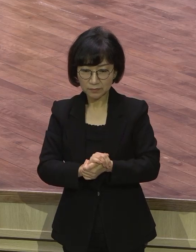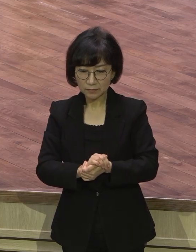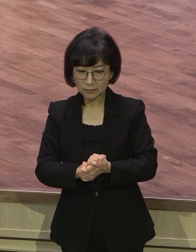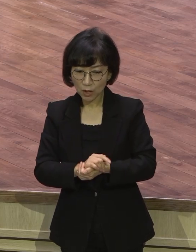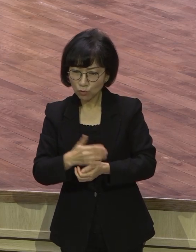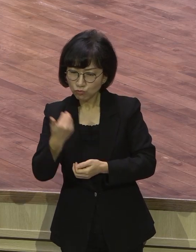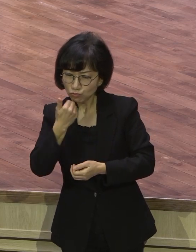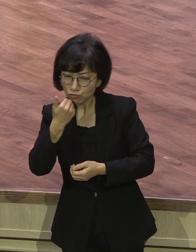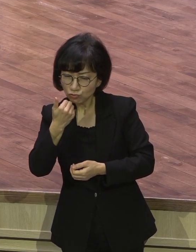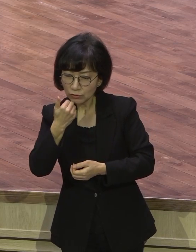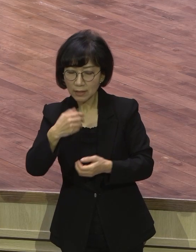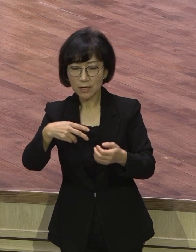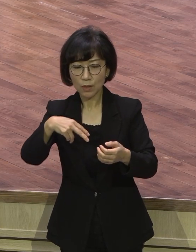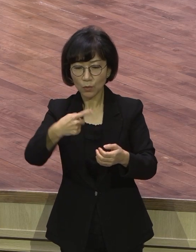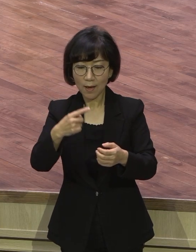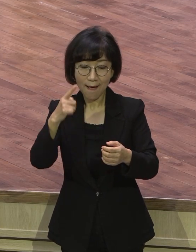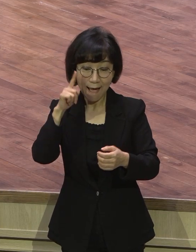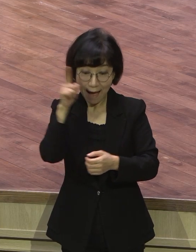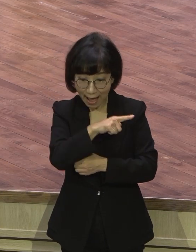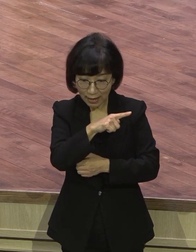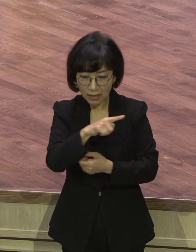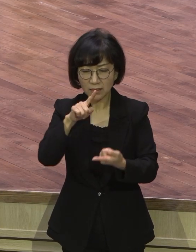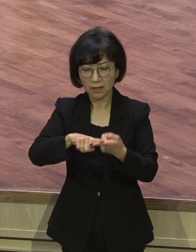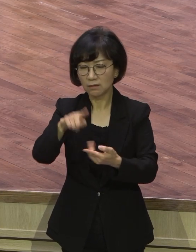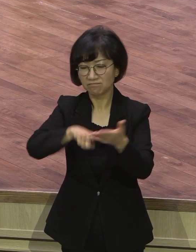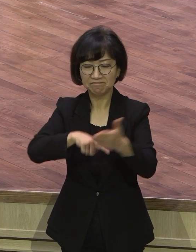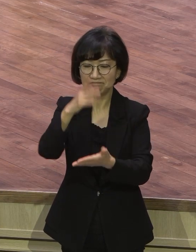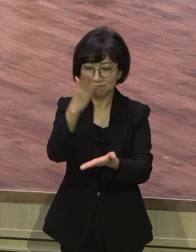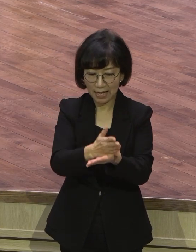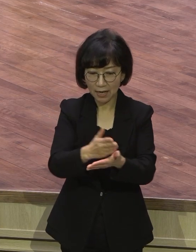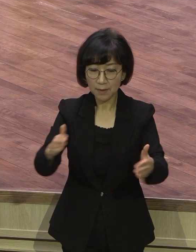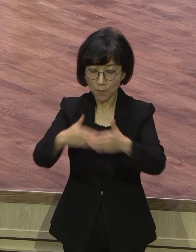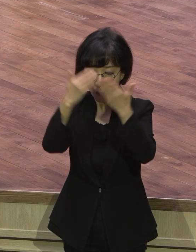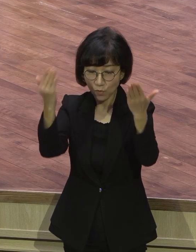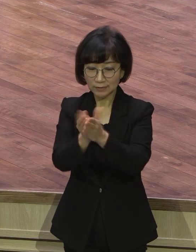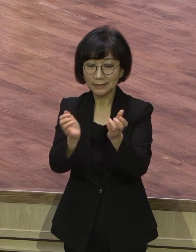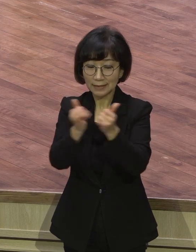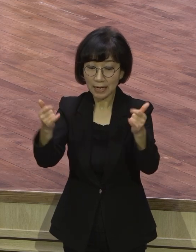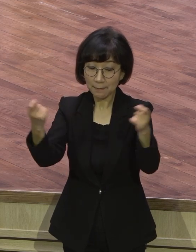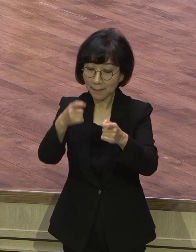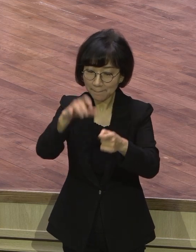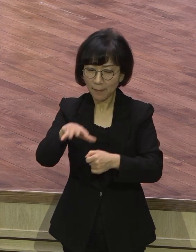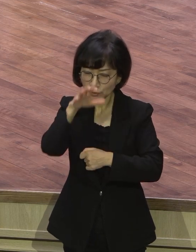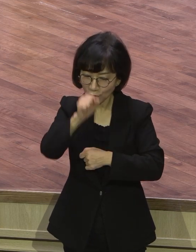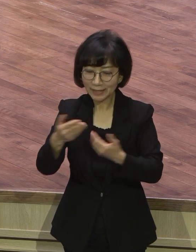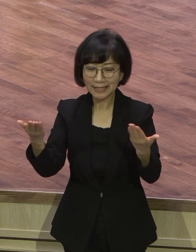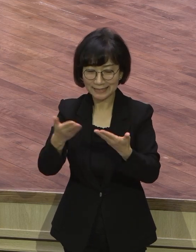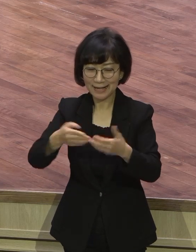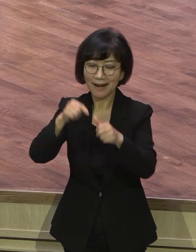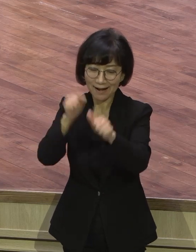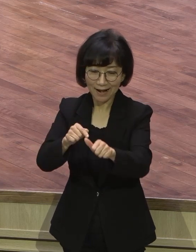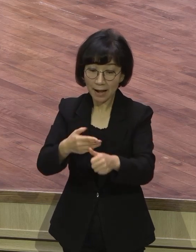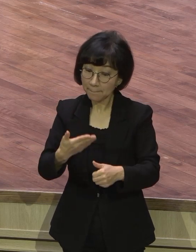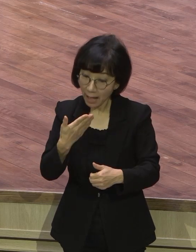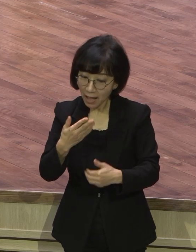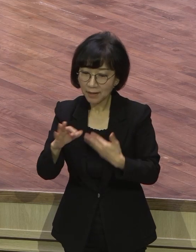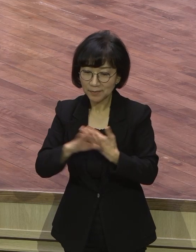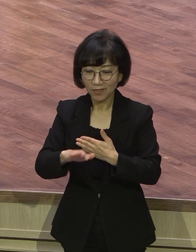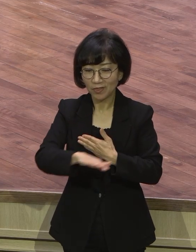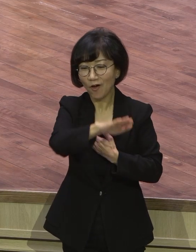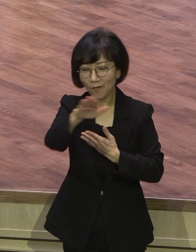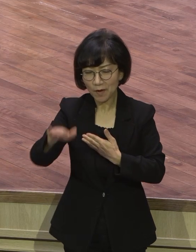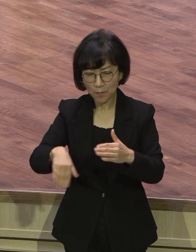시작. 아무에게도 악을 악으로 갚지 말아 모든 사람 앞에서 선한 일을 도모하라. 할